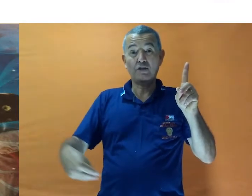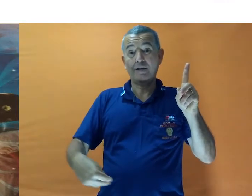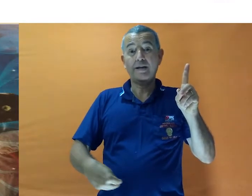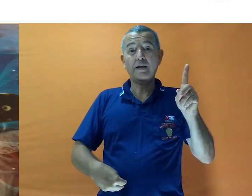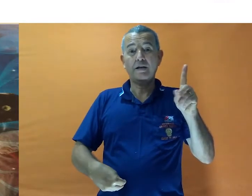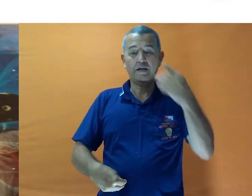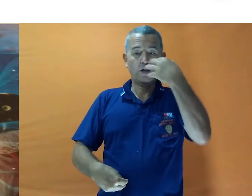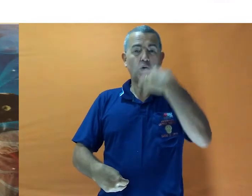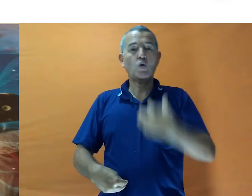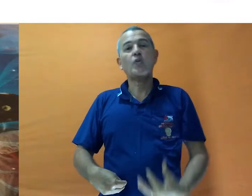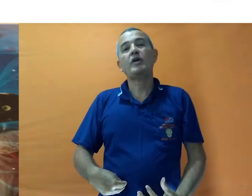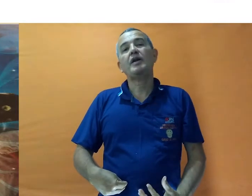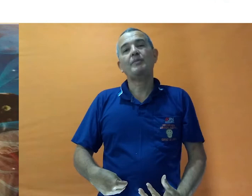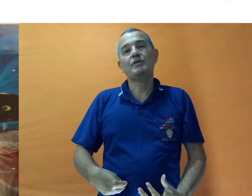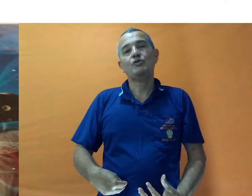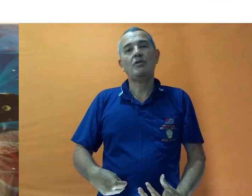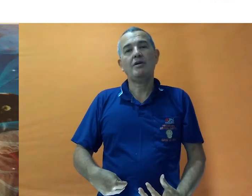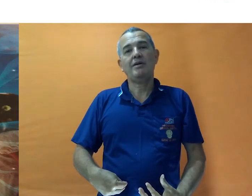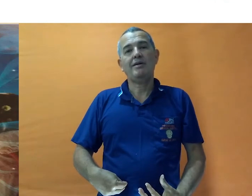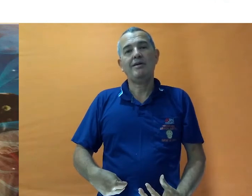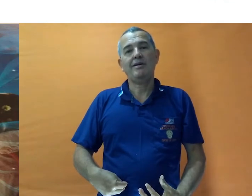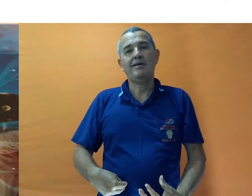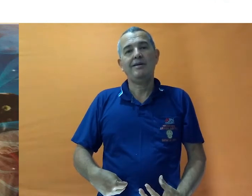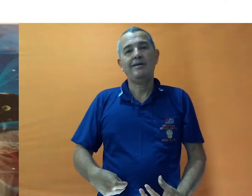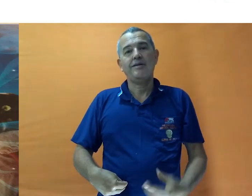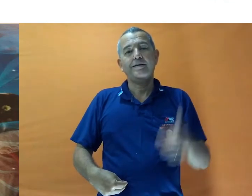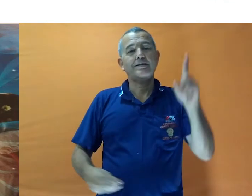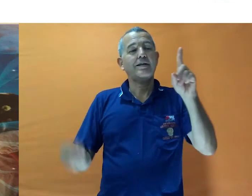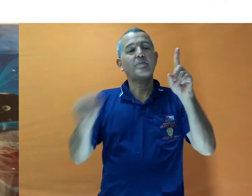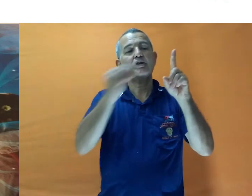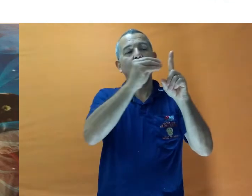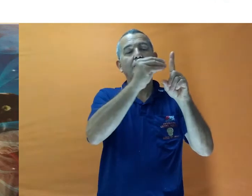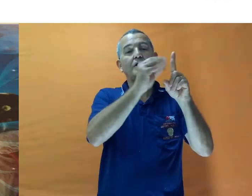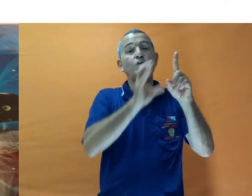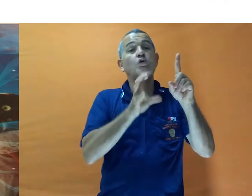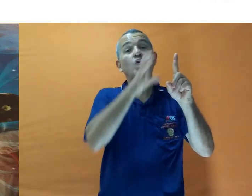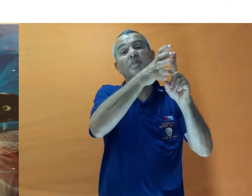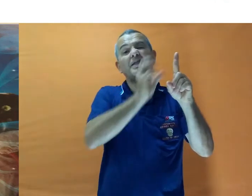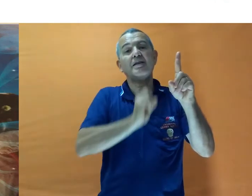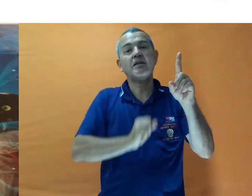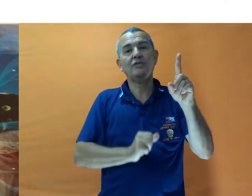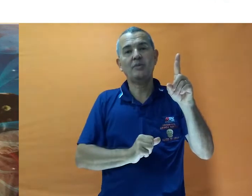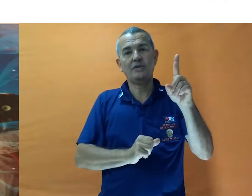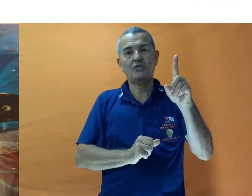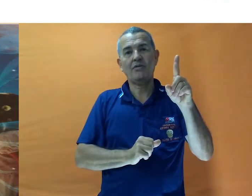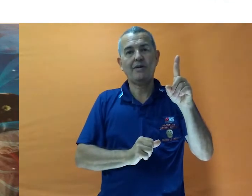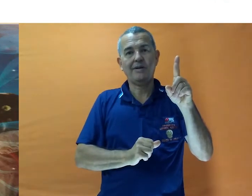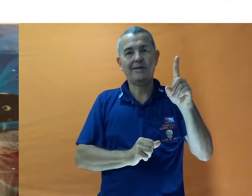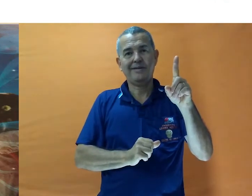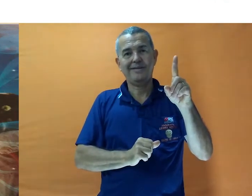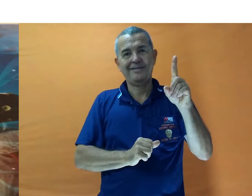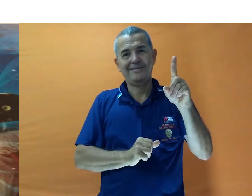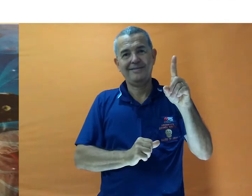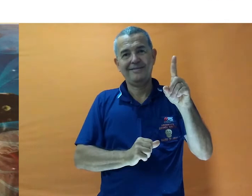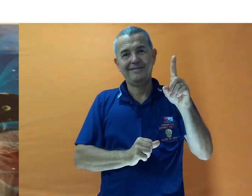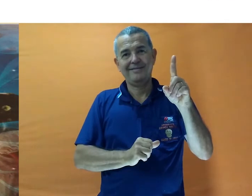Se ela beija aqui, eu incorporei a pessoa. Se ela beija aqui, eu estou representando a pessoa.